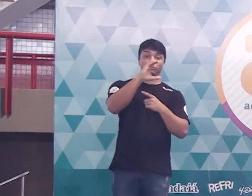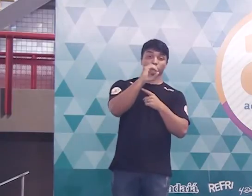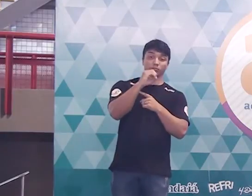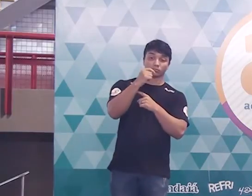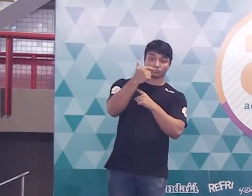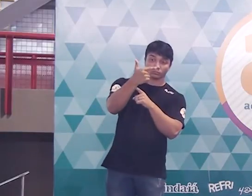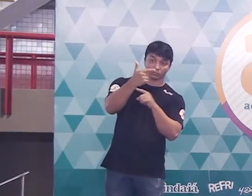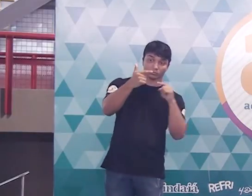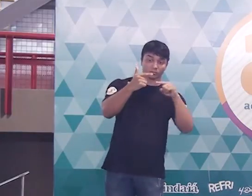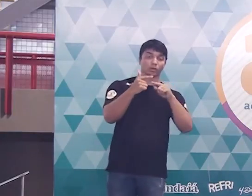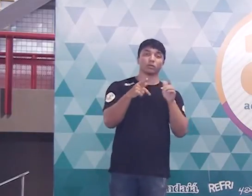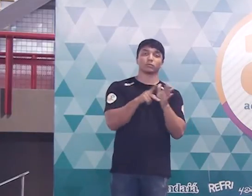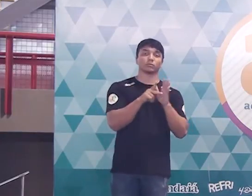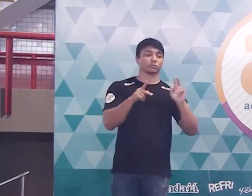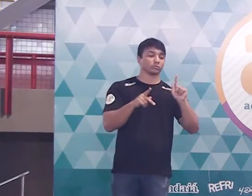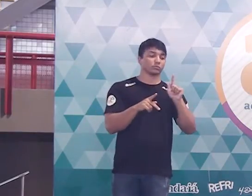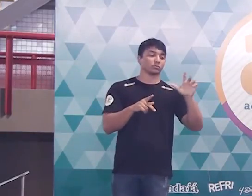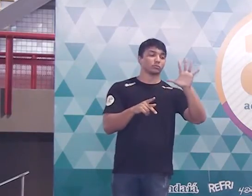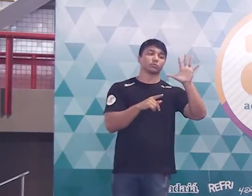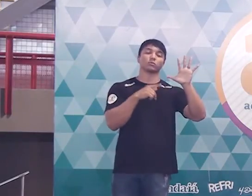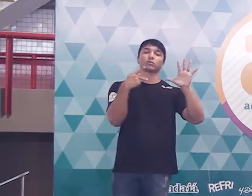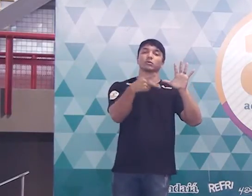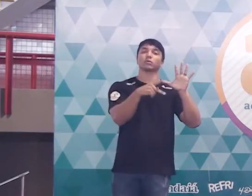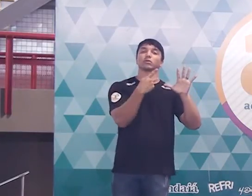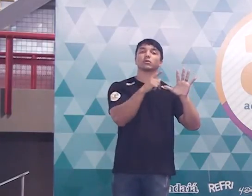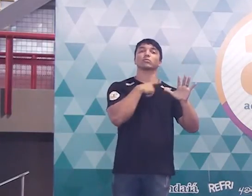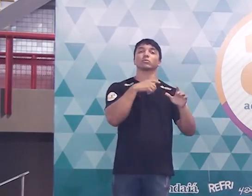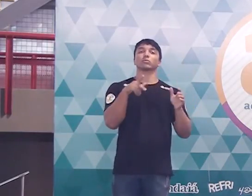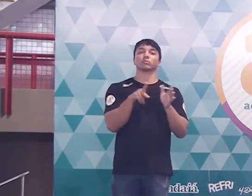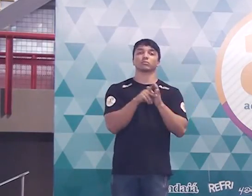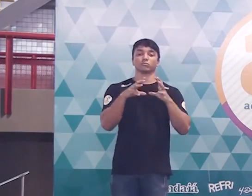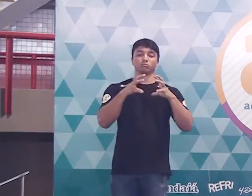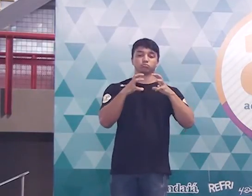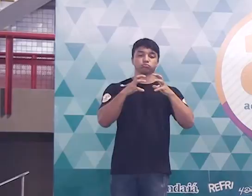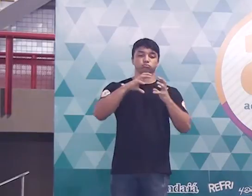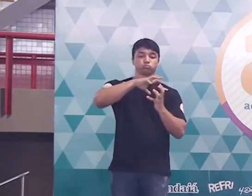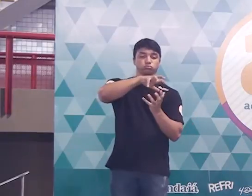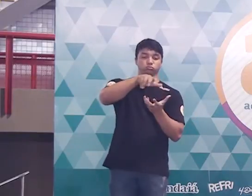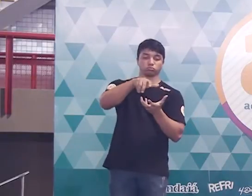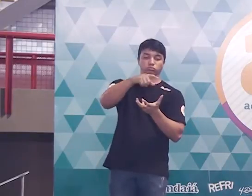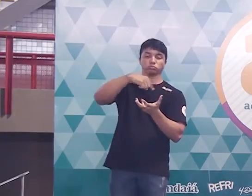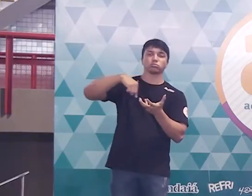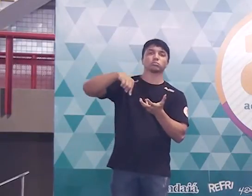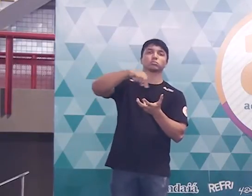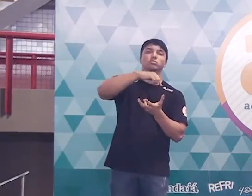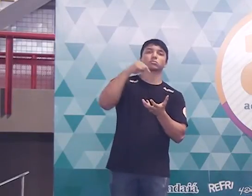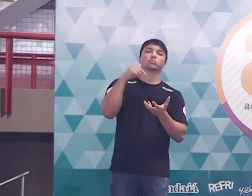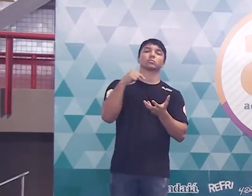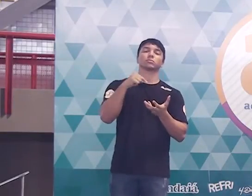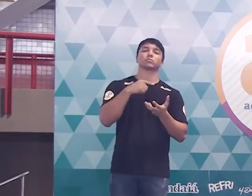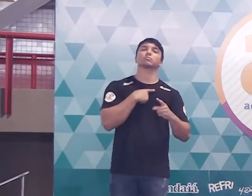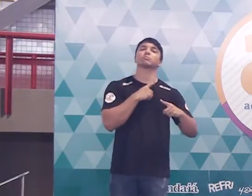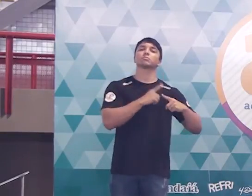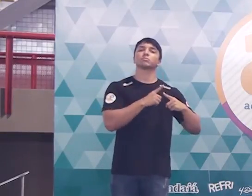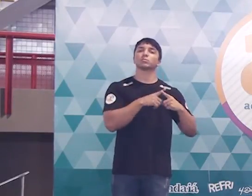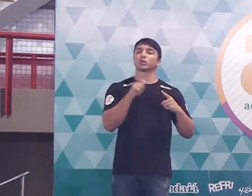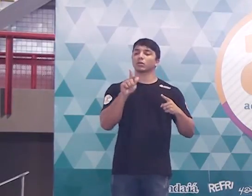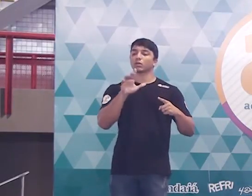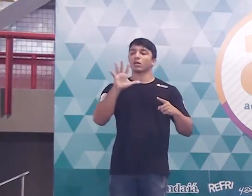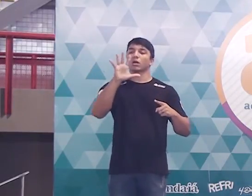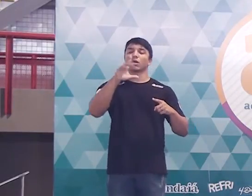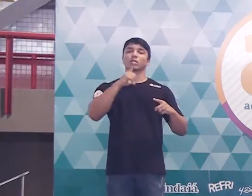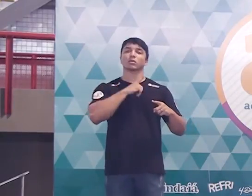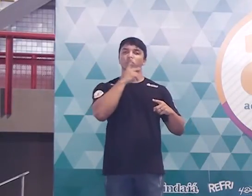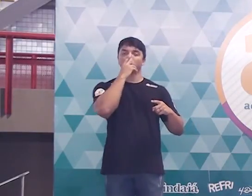um gás que a gente chama de gás estufa. Aí tu diz assim, Lázaro, por que que um gás ele